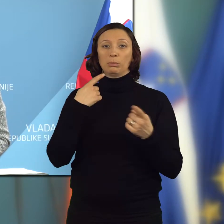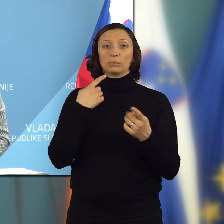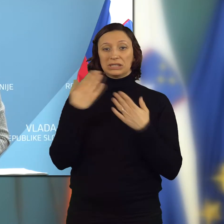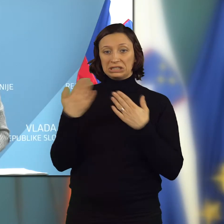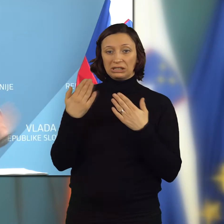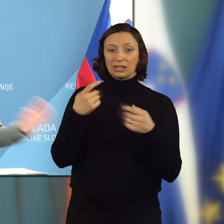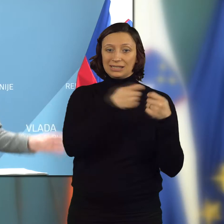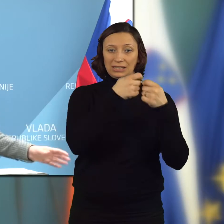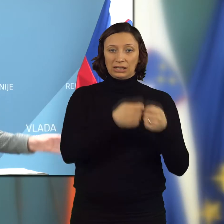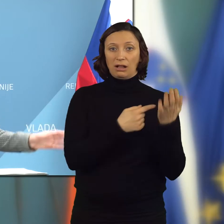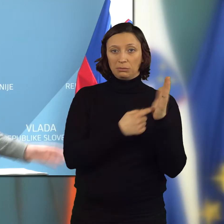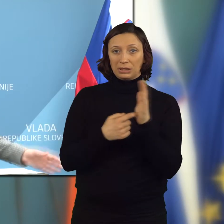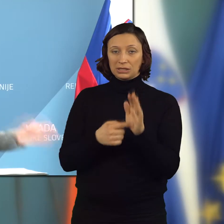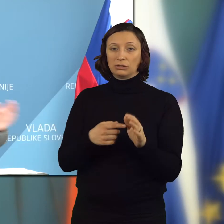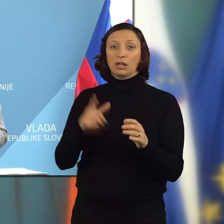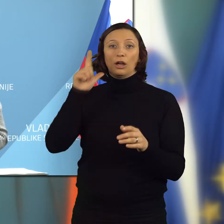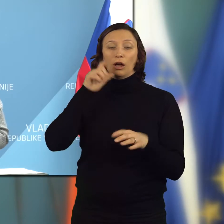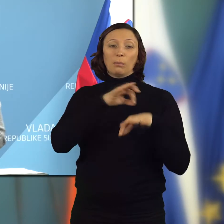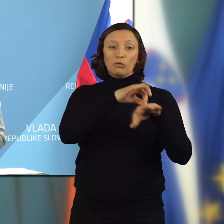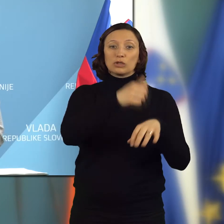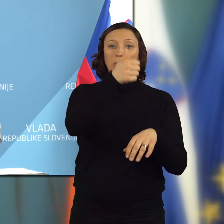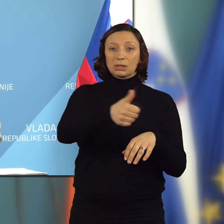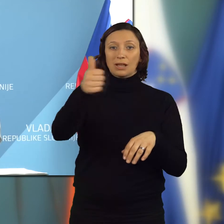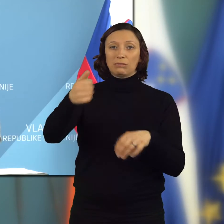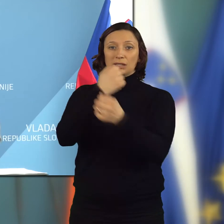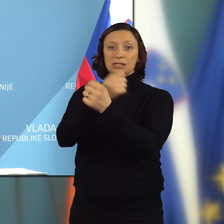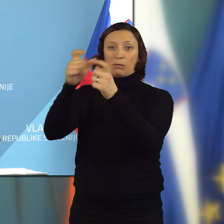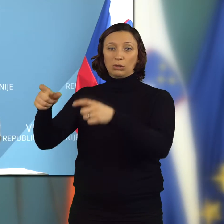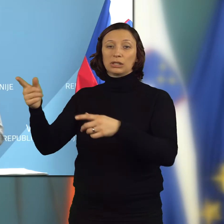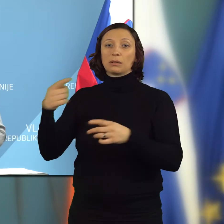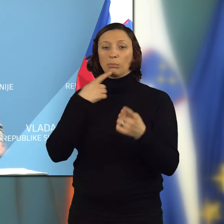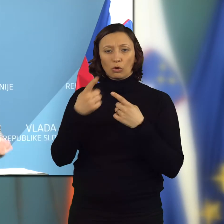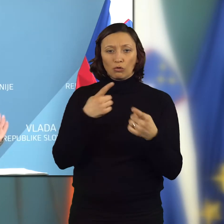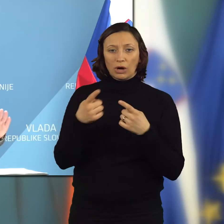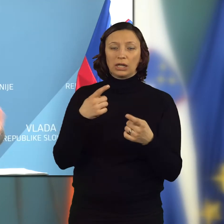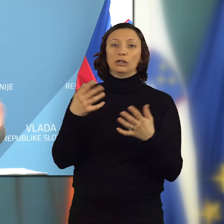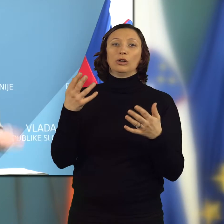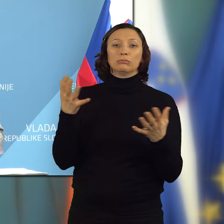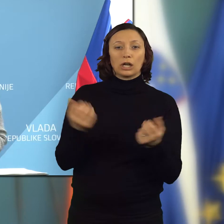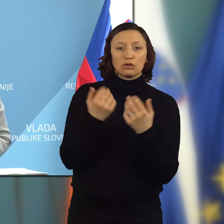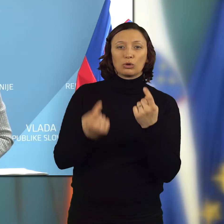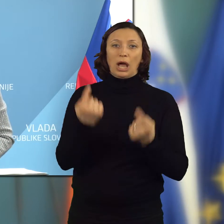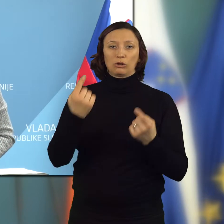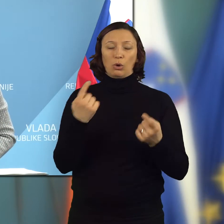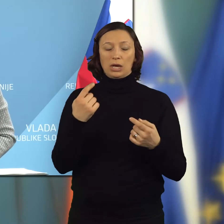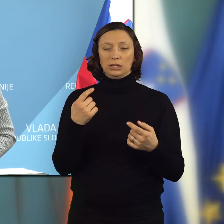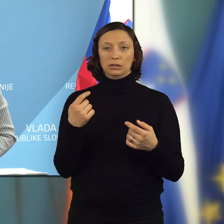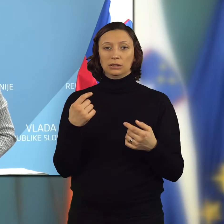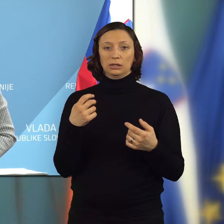potekajo sestanki sindikalnih predstavnikov z vodstvom posameznega zapora, kjer se naslavljajo in